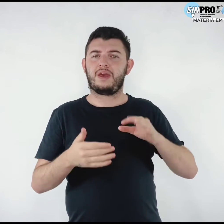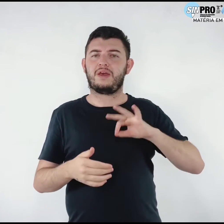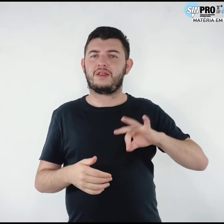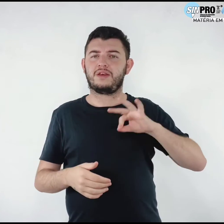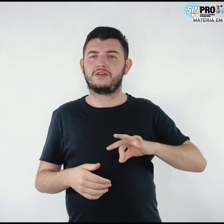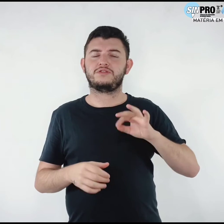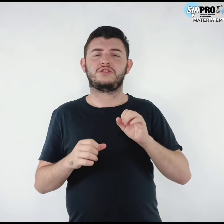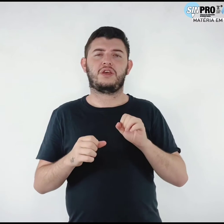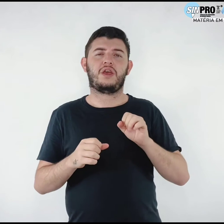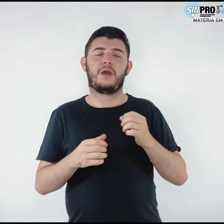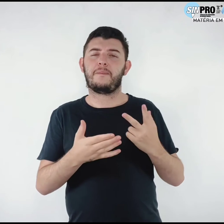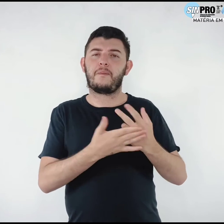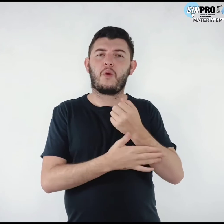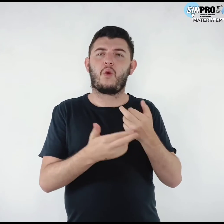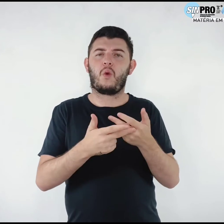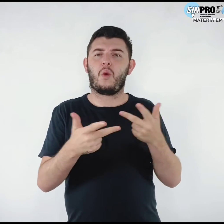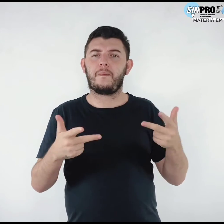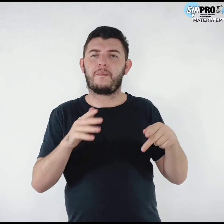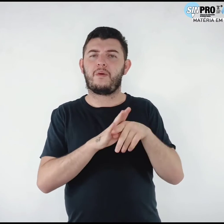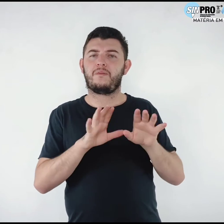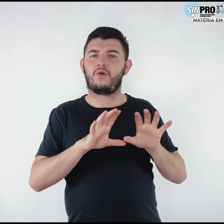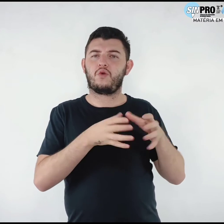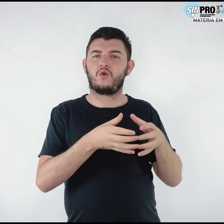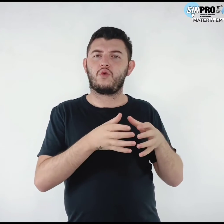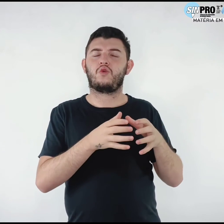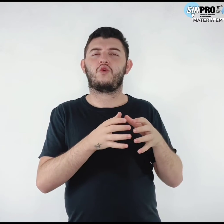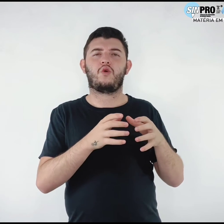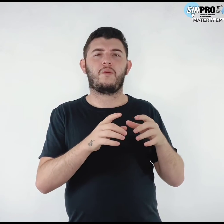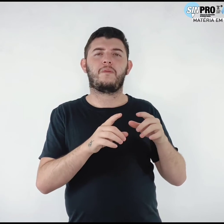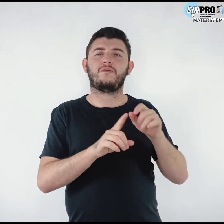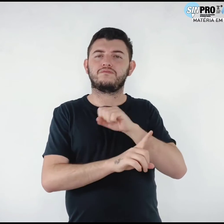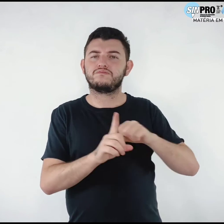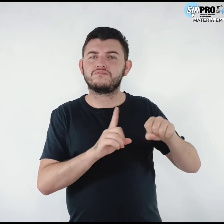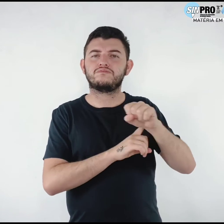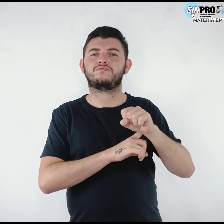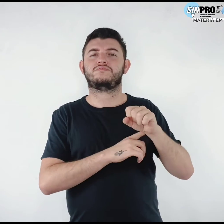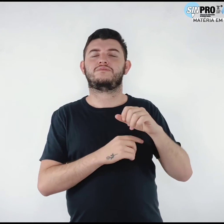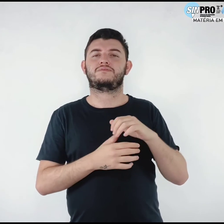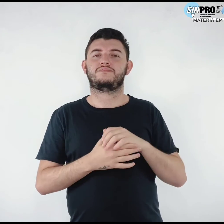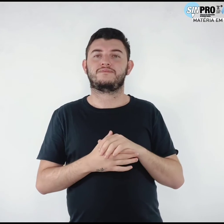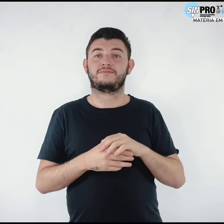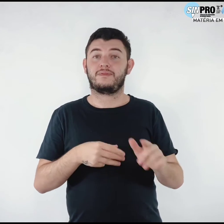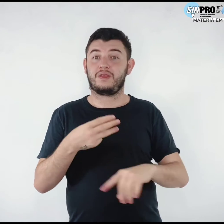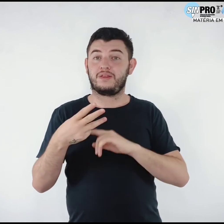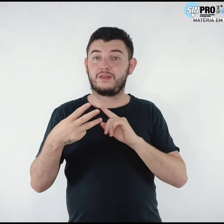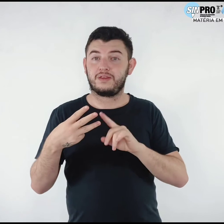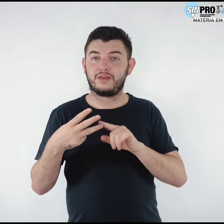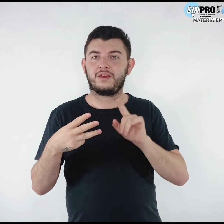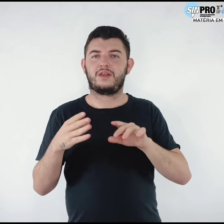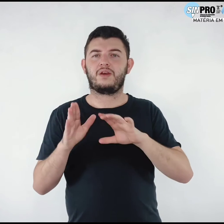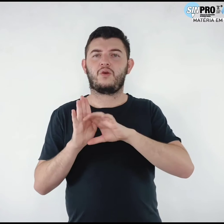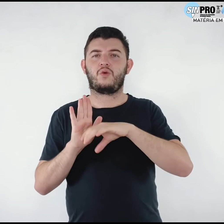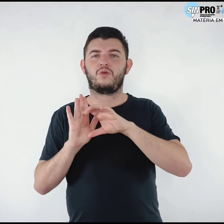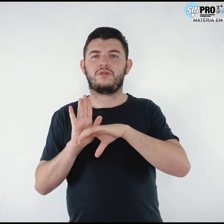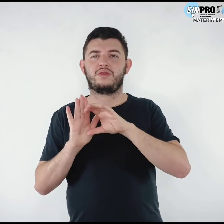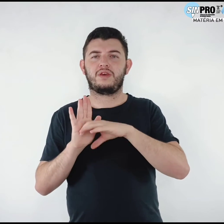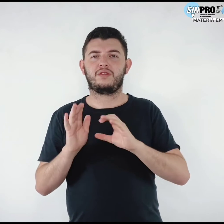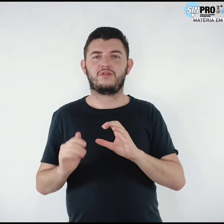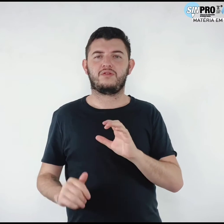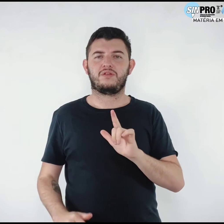A terceira é o conceito de classe média. Este editorial, dividido em